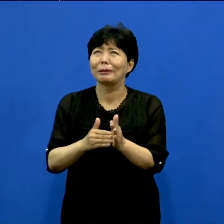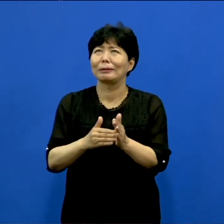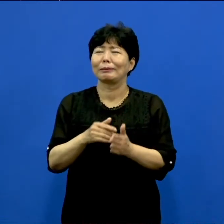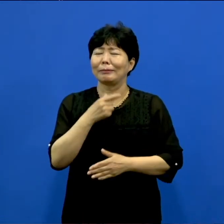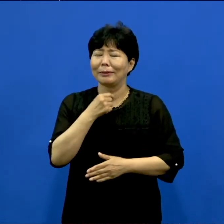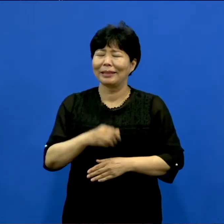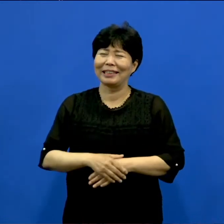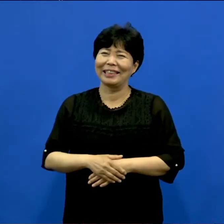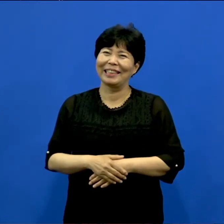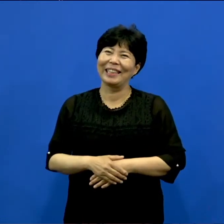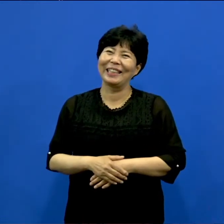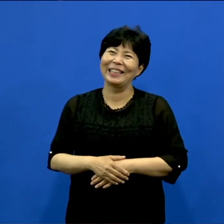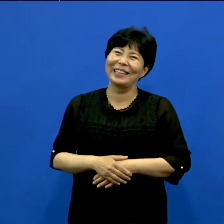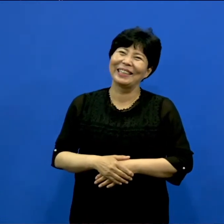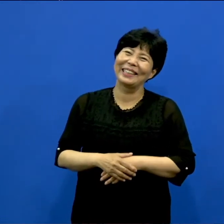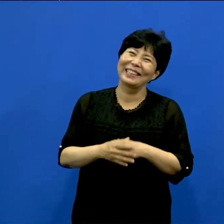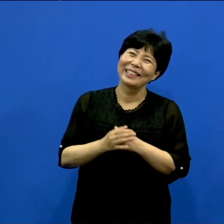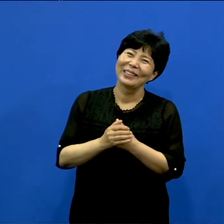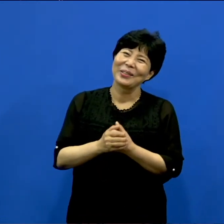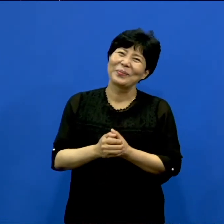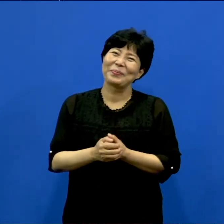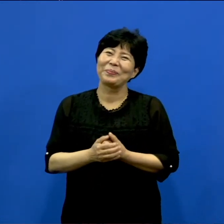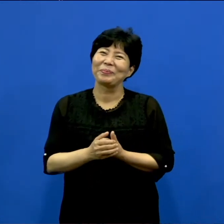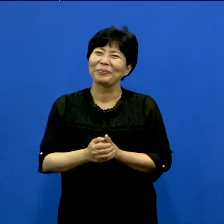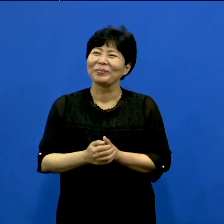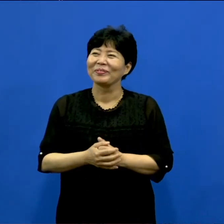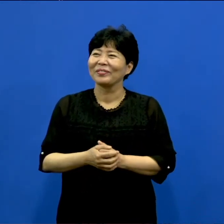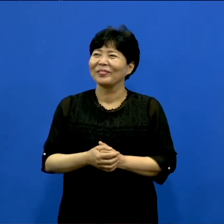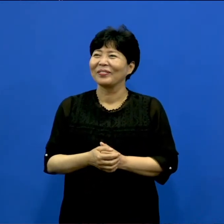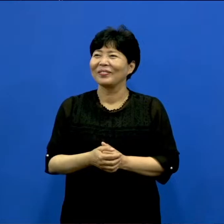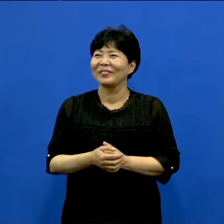무궁하심으로 이렇게 빨리 또 해서 천천히 해야 되겠어요.